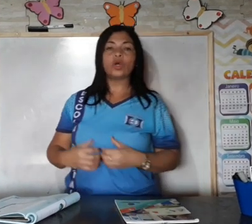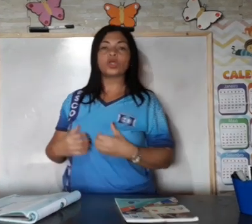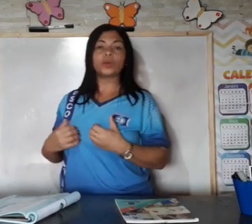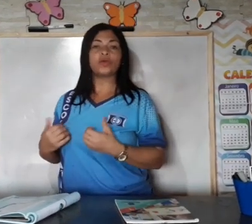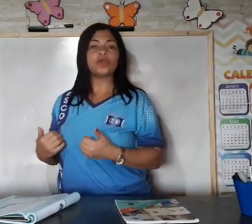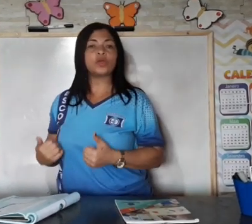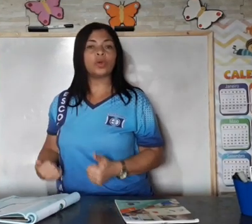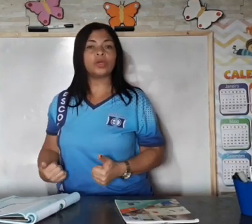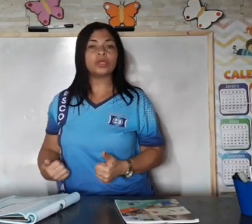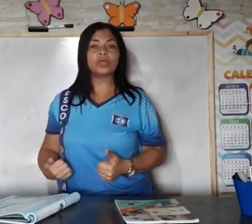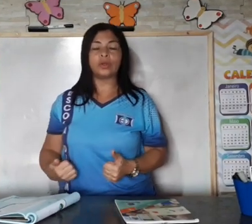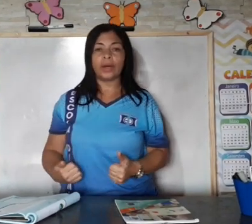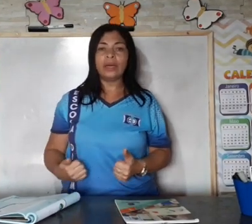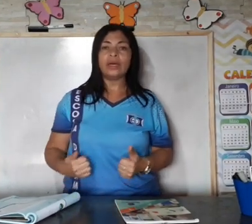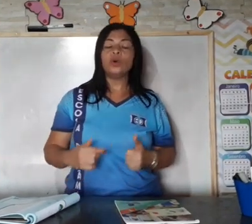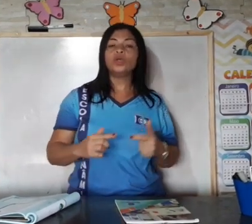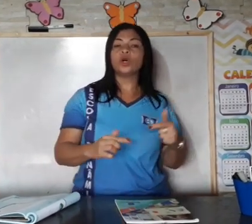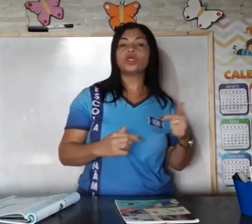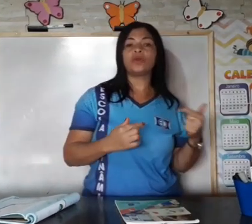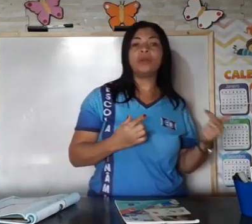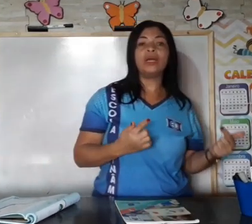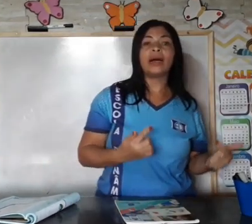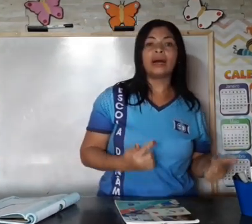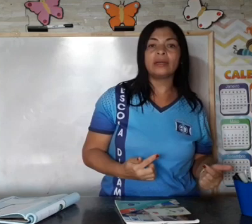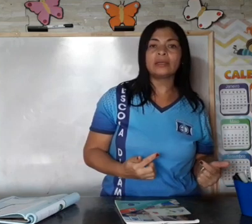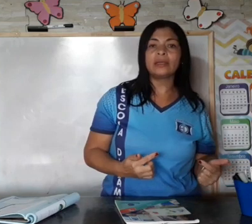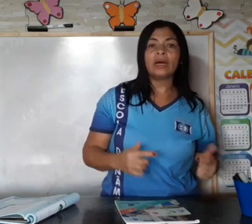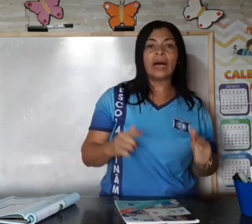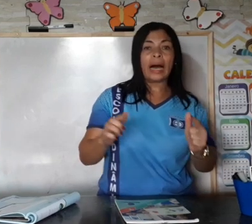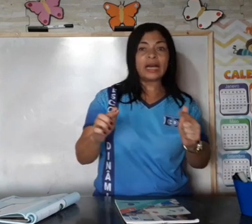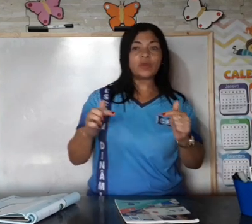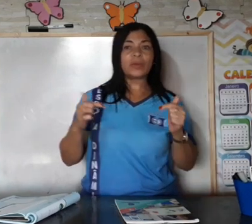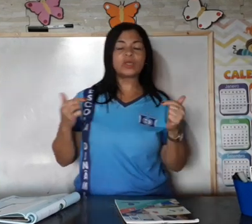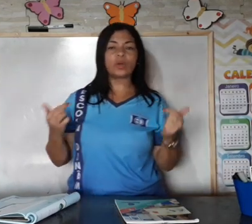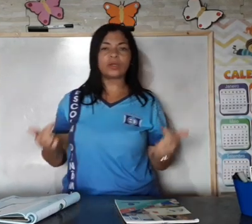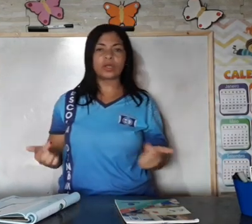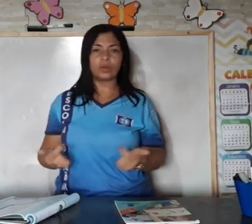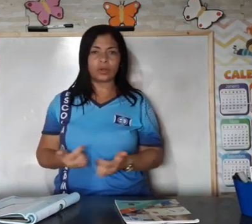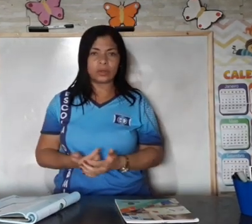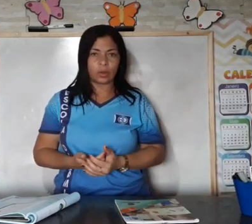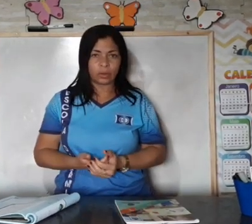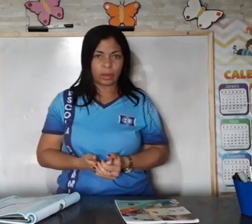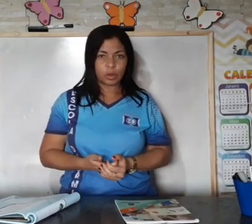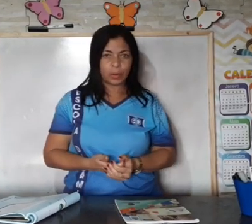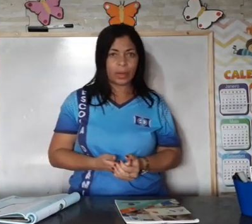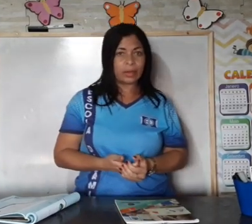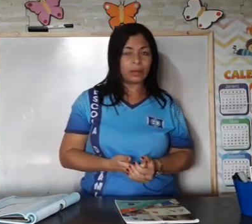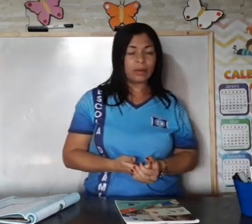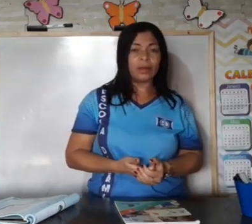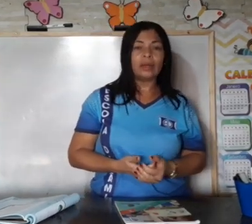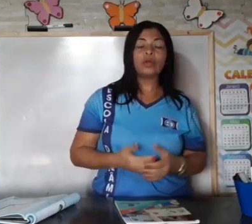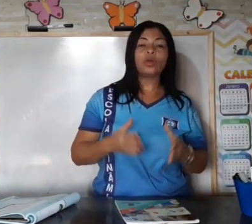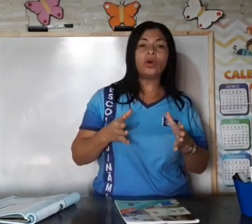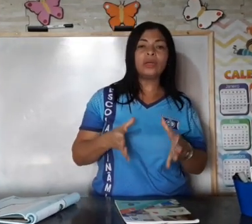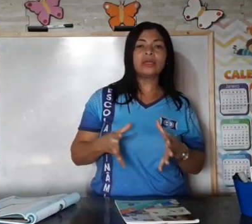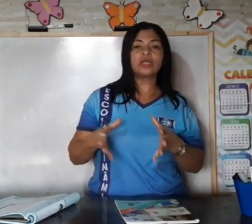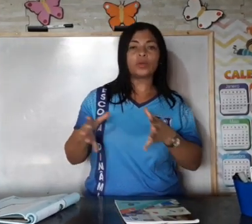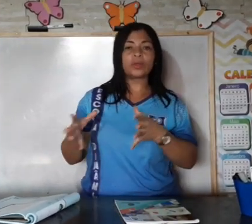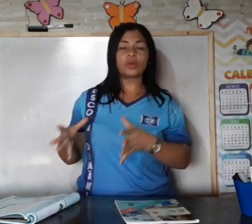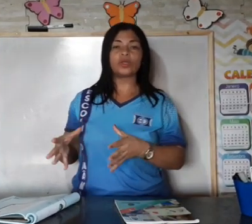nossos professores, não é? Os nossos familiares, as pessoas que nós encontramos por aí. Todas essas pessoas